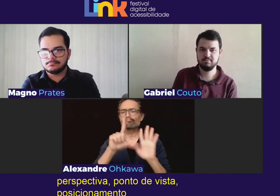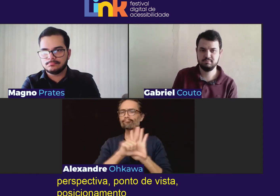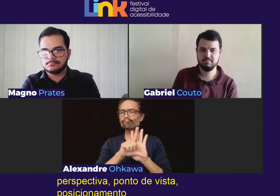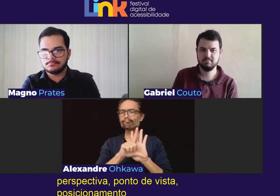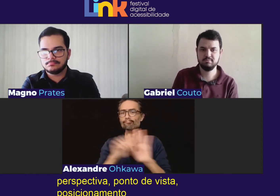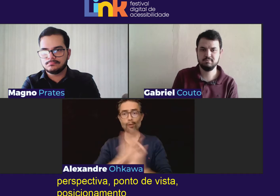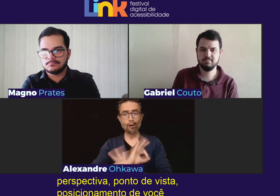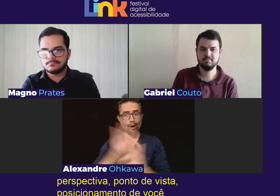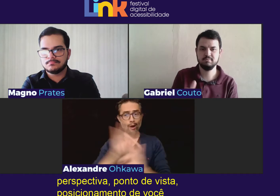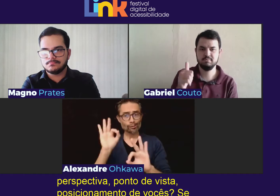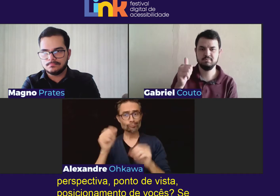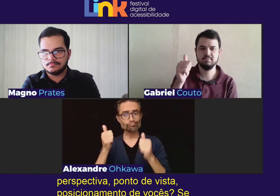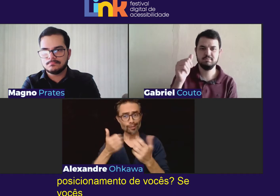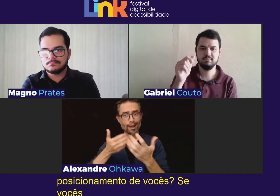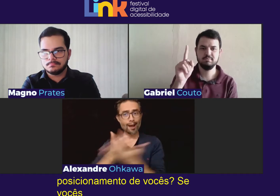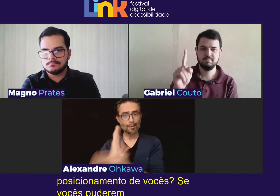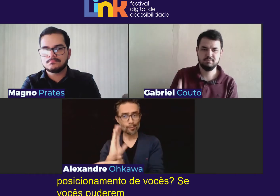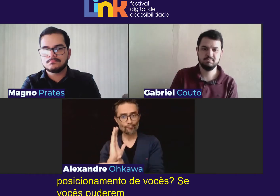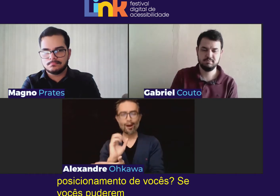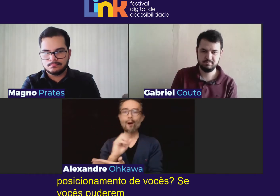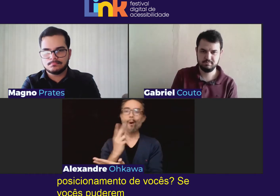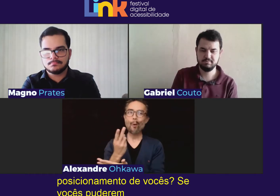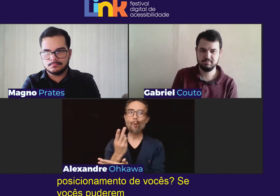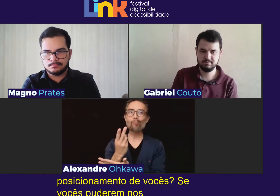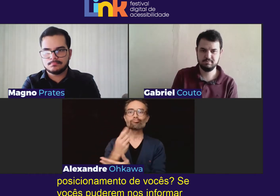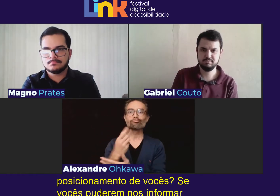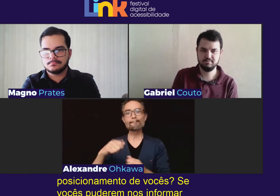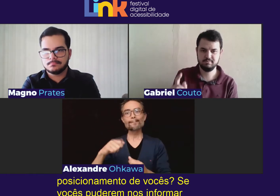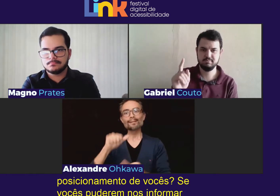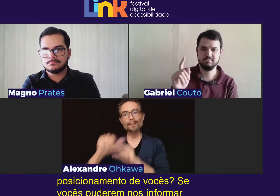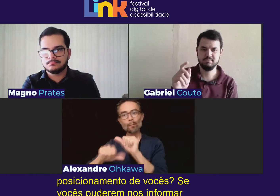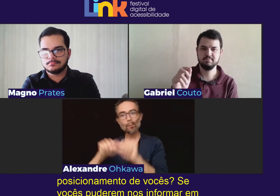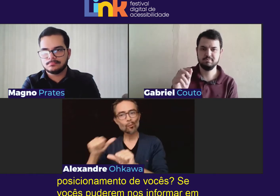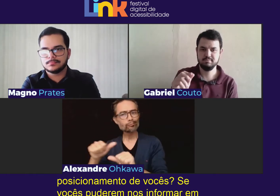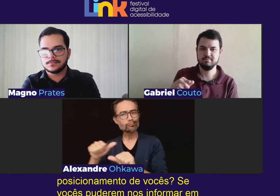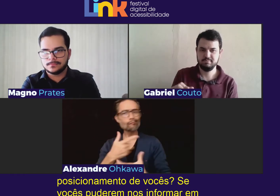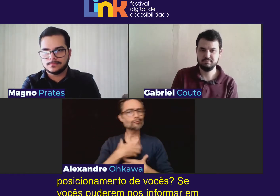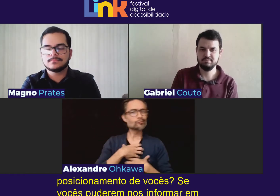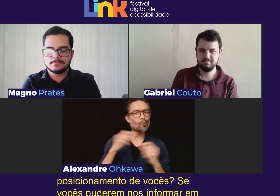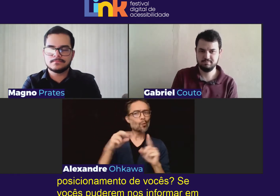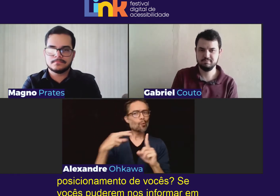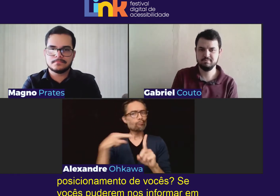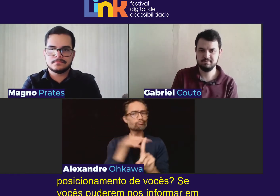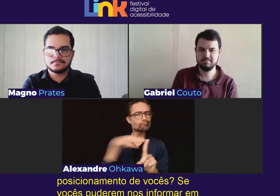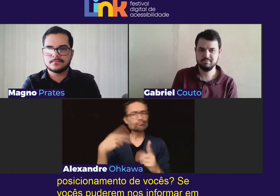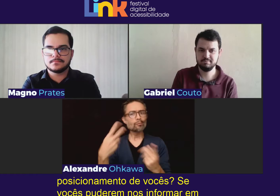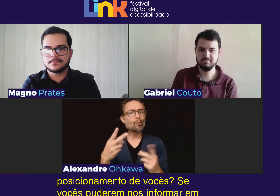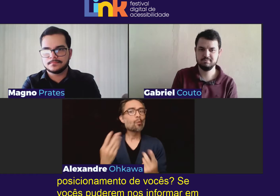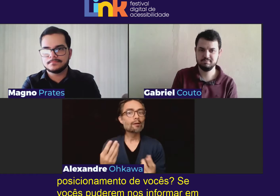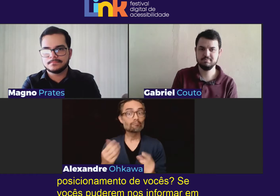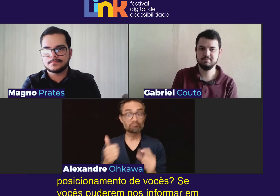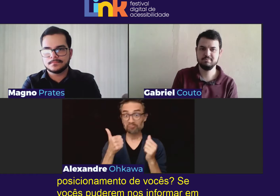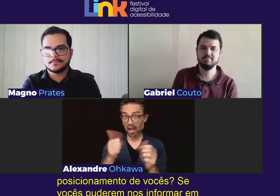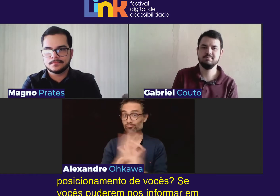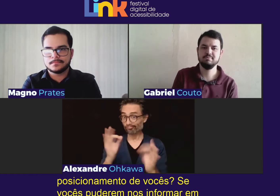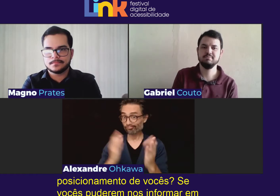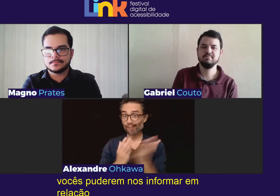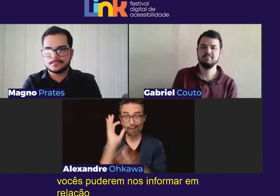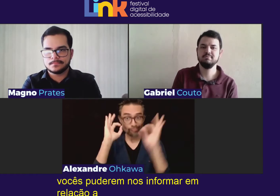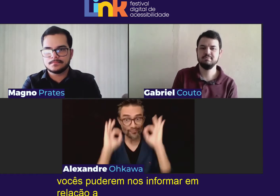puderem nos informar, né, em relação à LDB, né, como conseguiu avançar. Então,